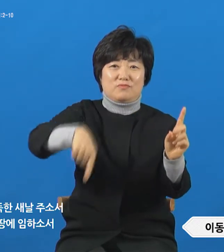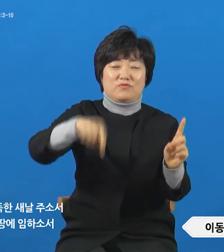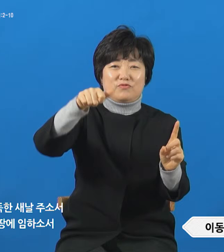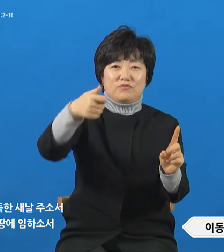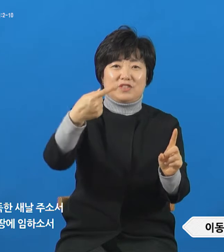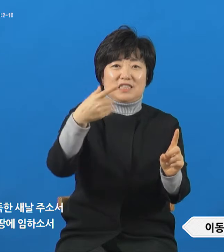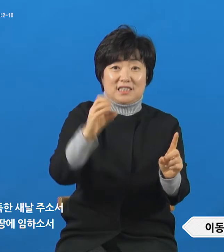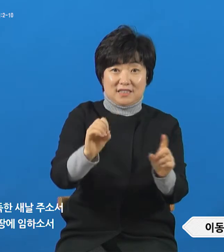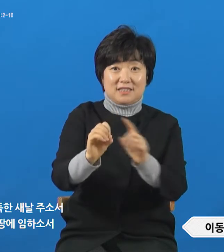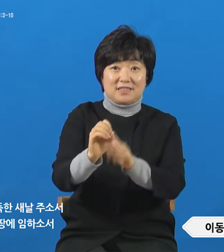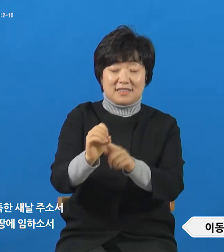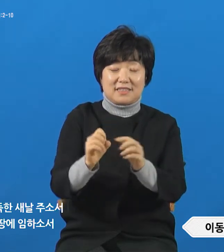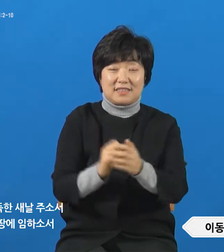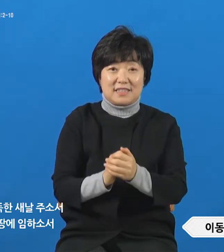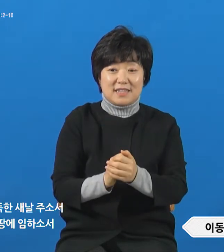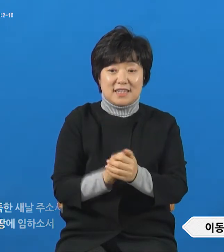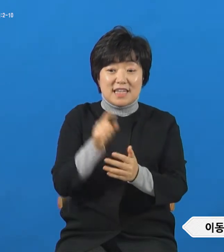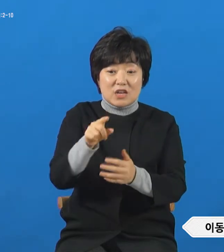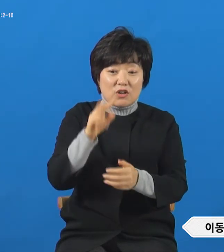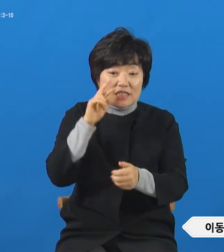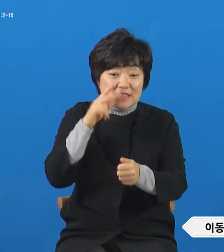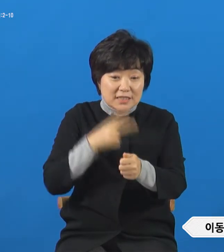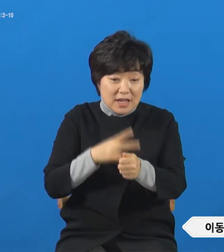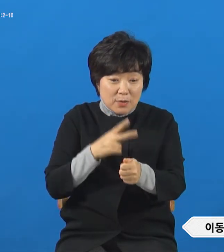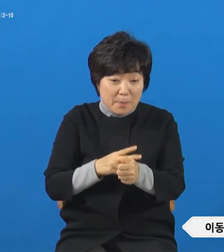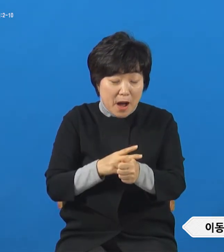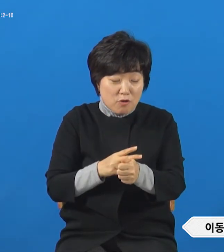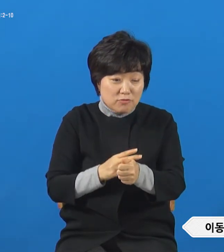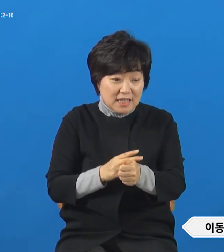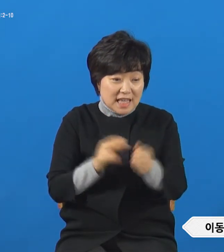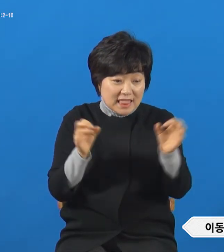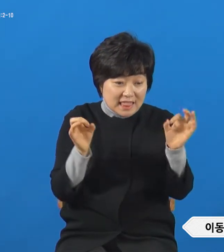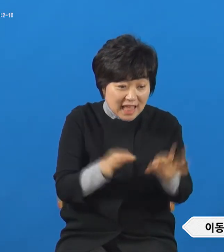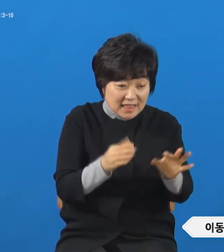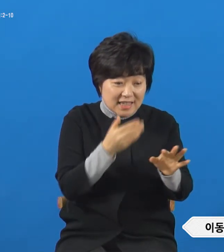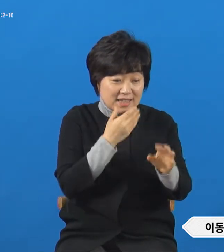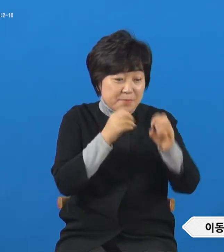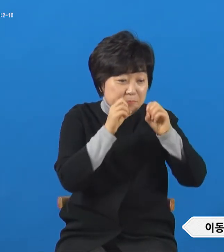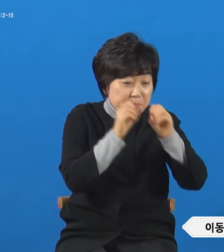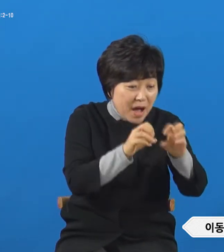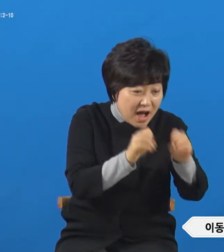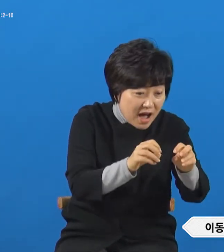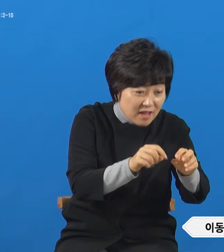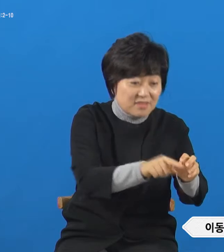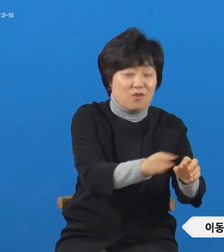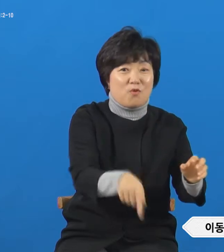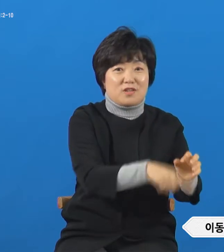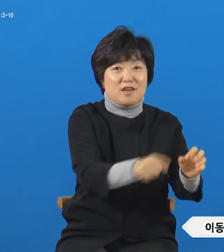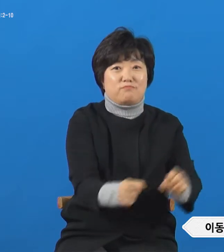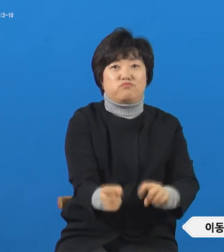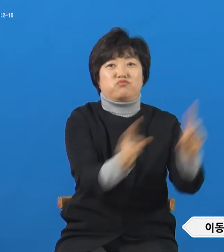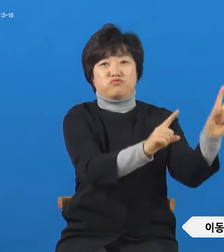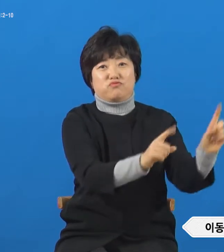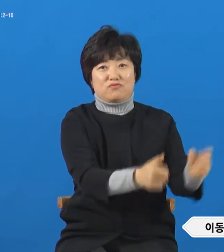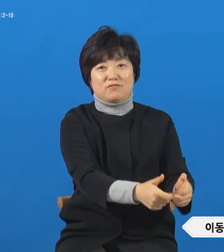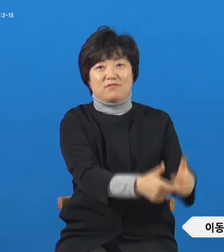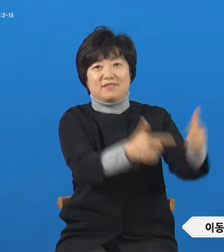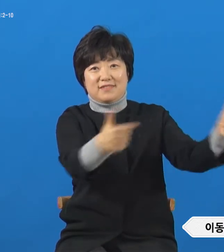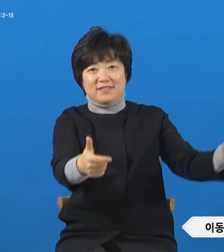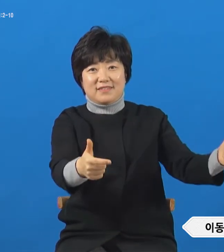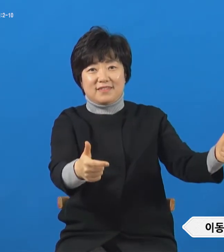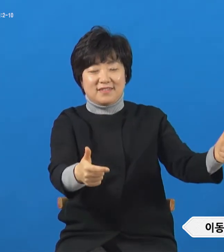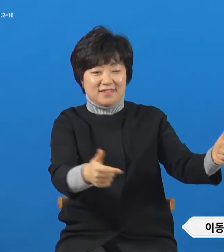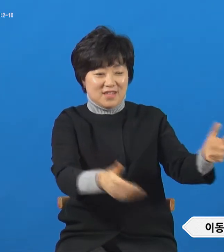이 부흥이 바울 사도의 단기 선교로 일어난 거예요. 데살로니가 단기 선교를 통해서 부흥이 데살로니가의